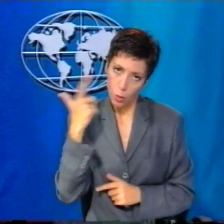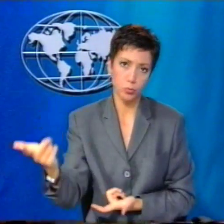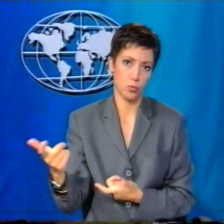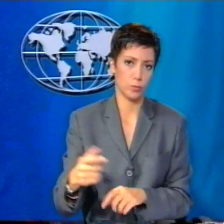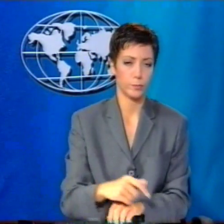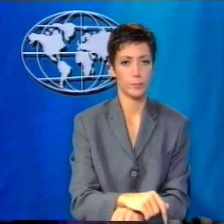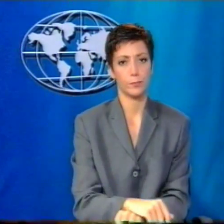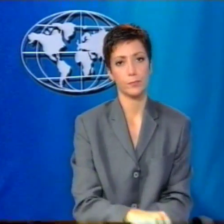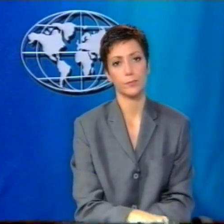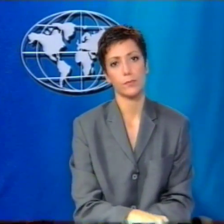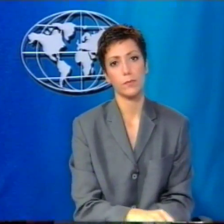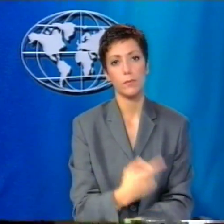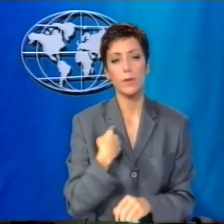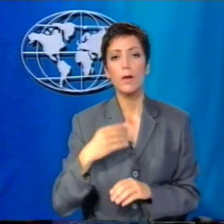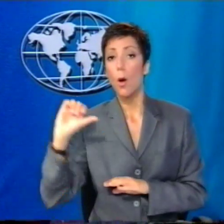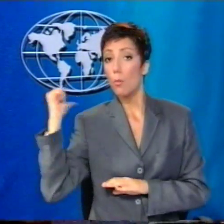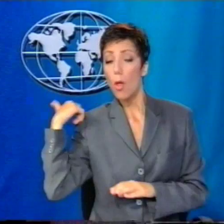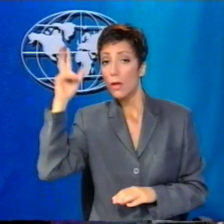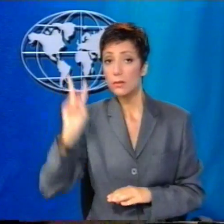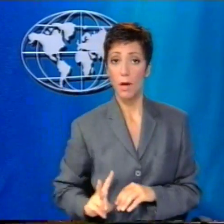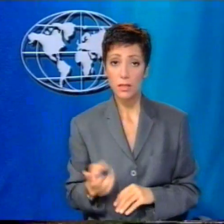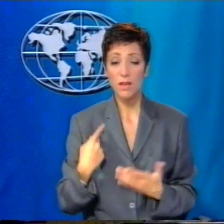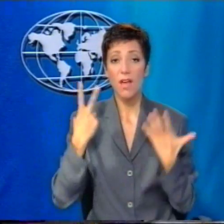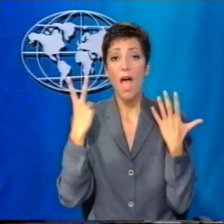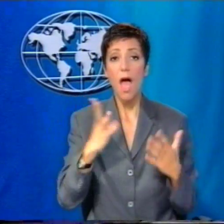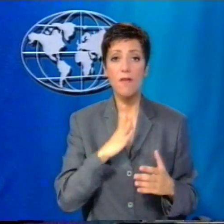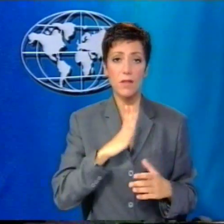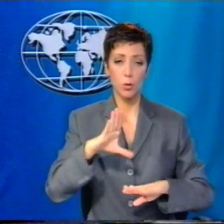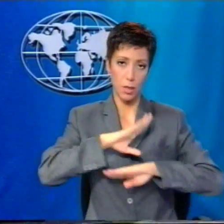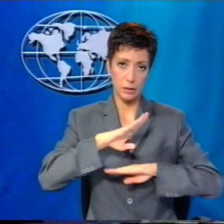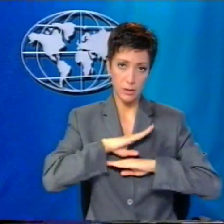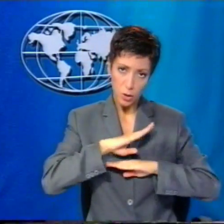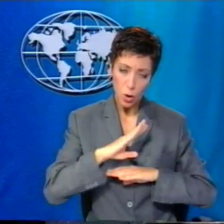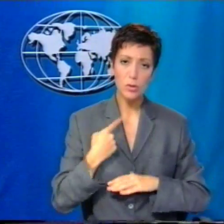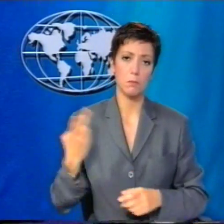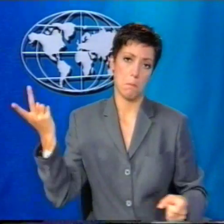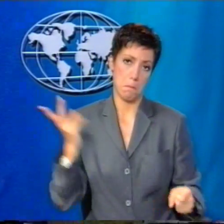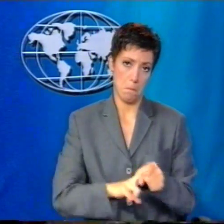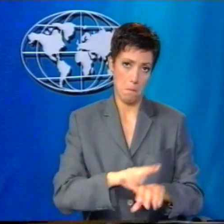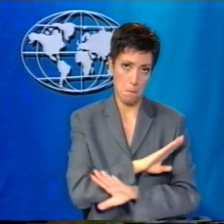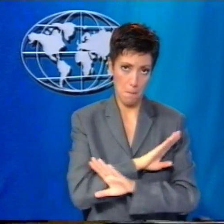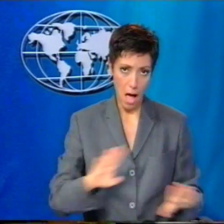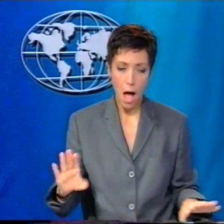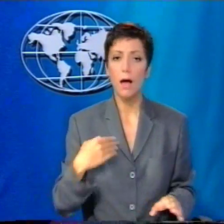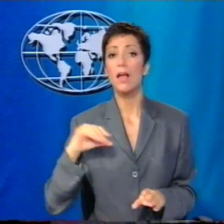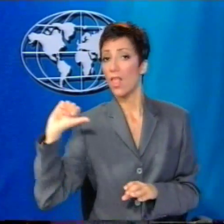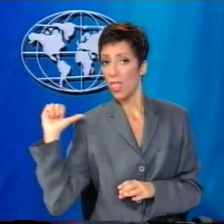Ακόμη και ανώτατοι αξιωματικοί των ειδικών δυνάμεων δάκρυσαν την Κυριακή το πρωί στο εκκλησάκι του Αγίου Κωνσταντίνου στη Θεσσαλονίκη,